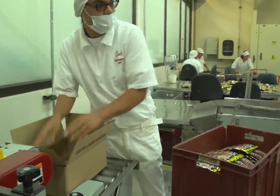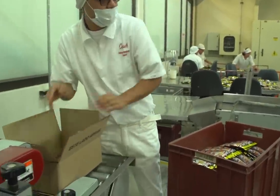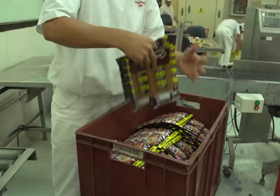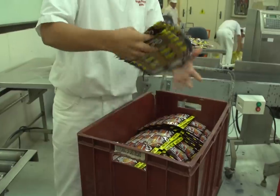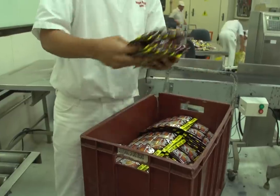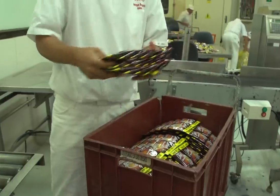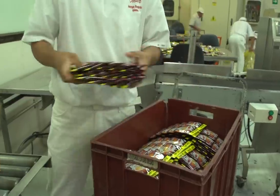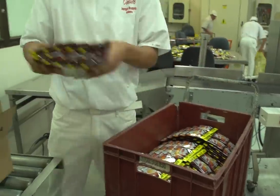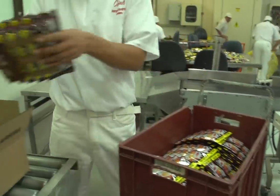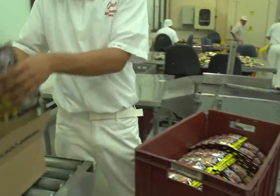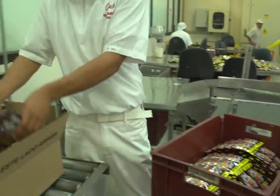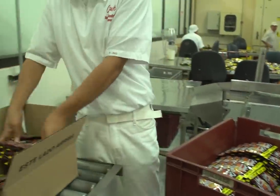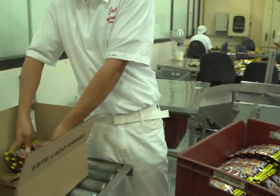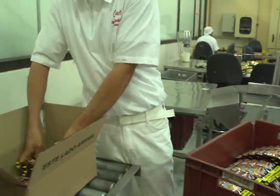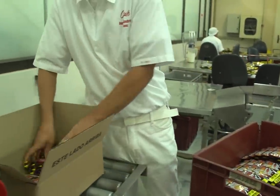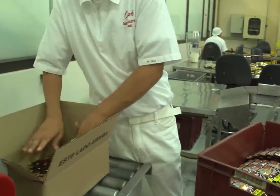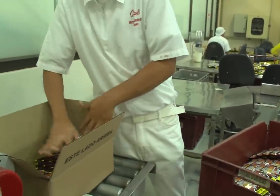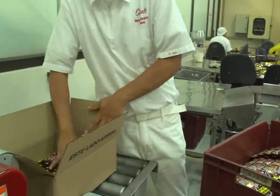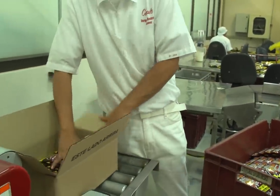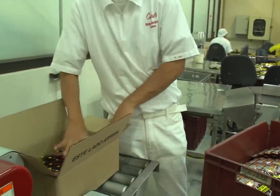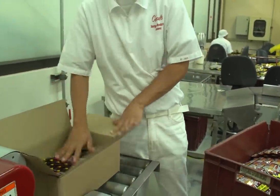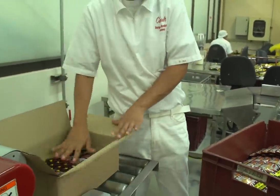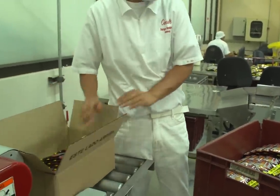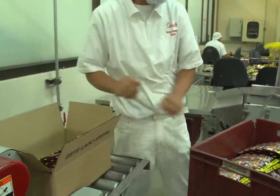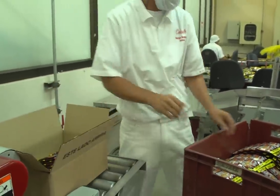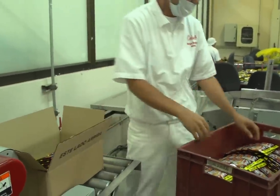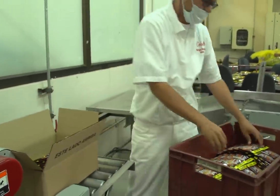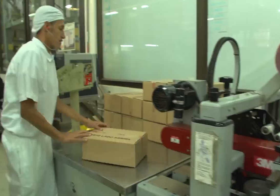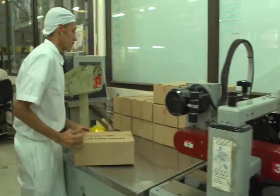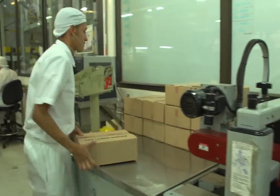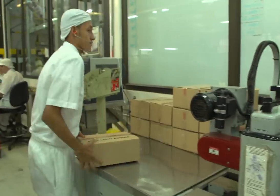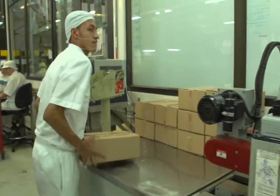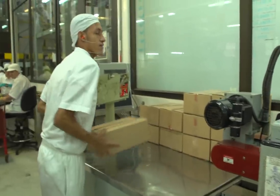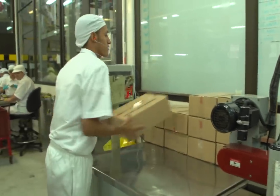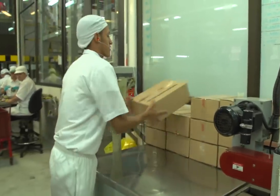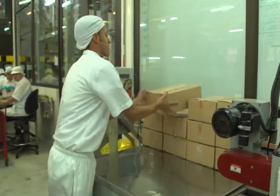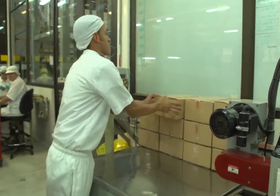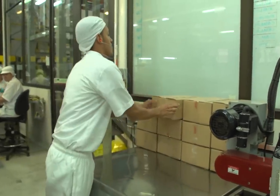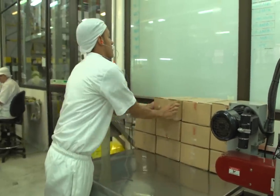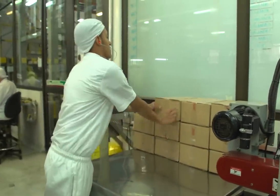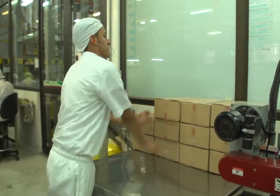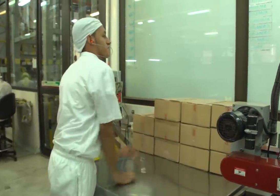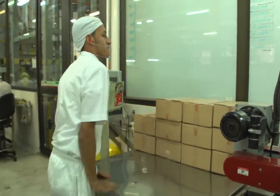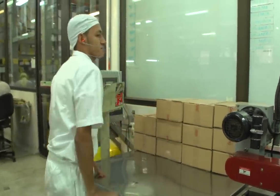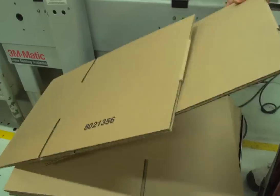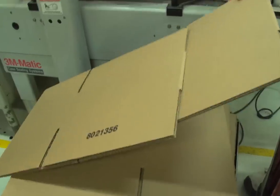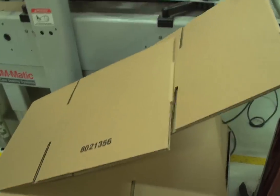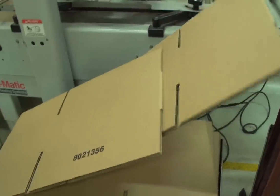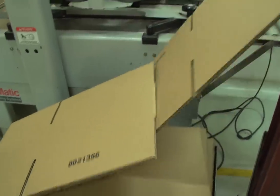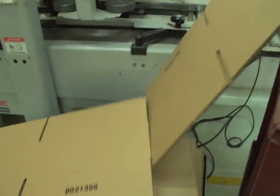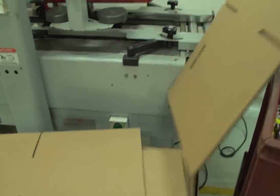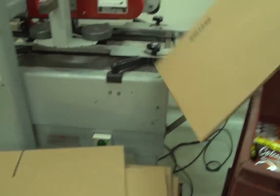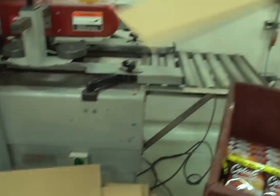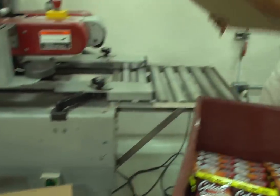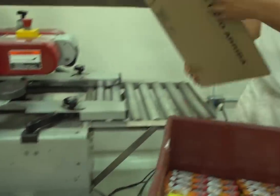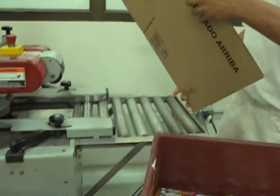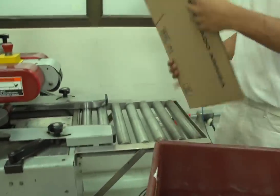que no era tolerable por parte nuestra. Tranquilamente son personas común y corriente y pueden